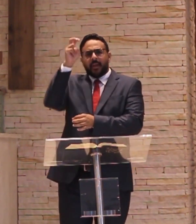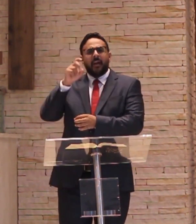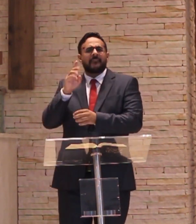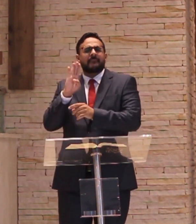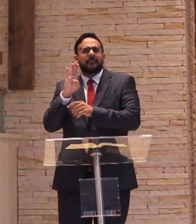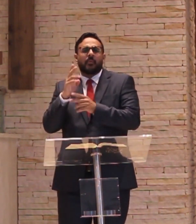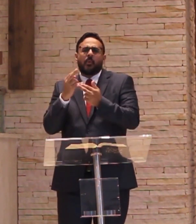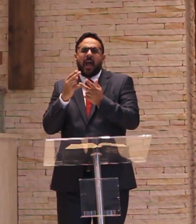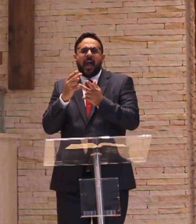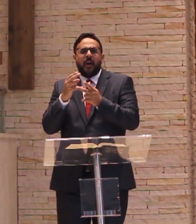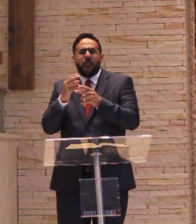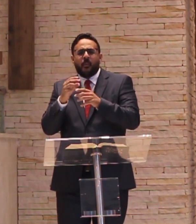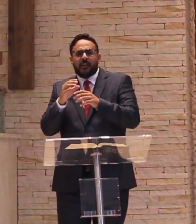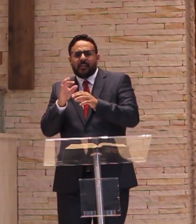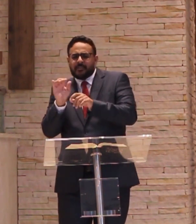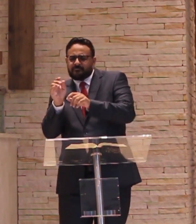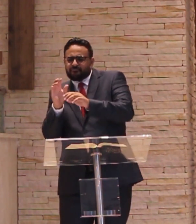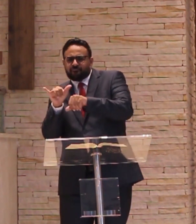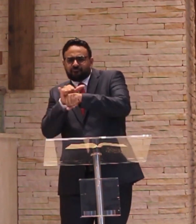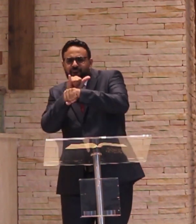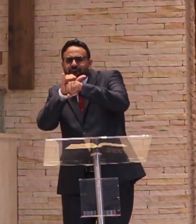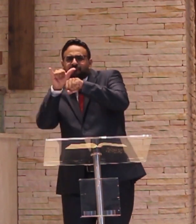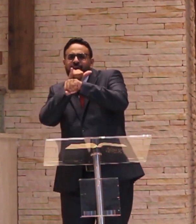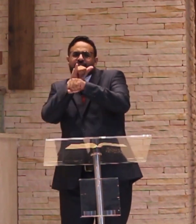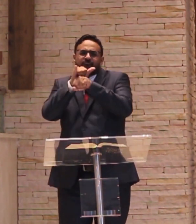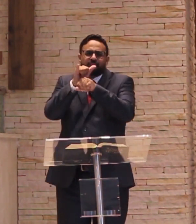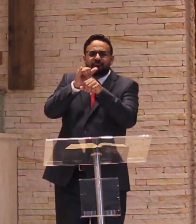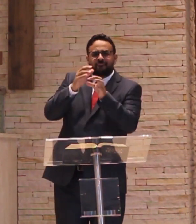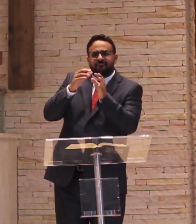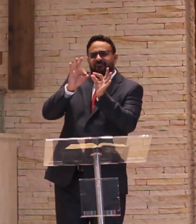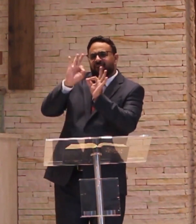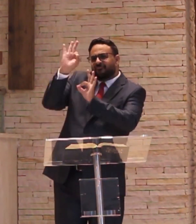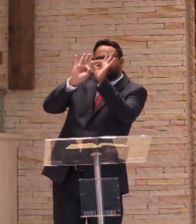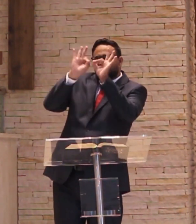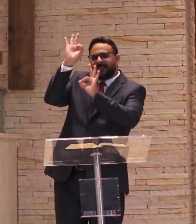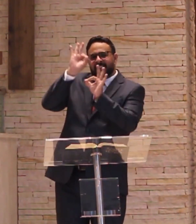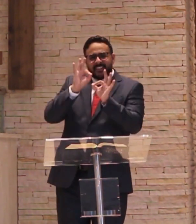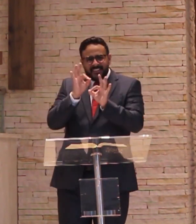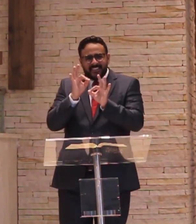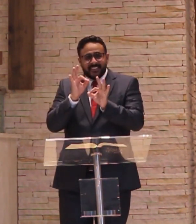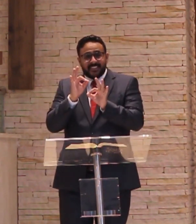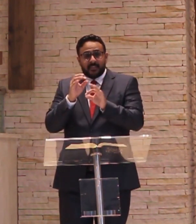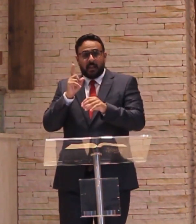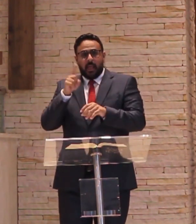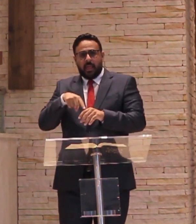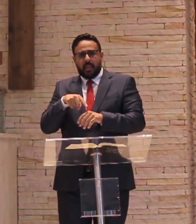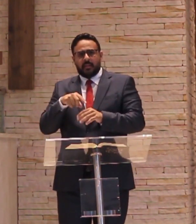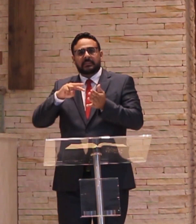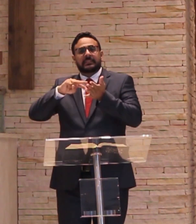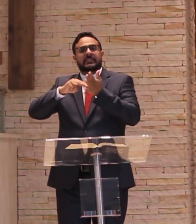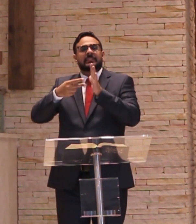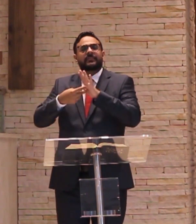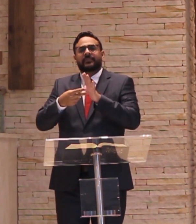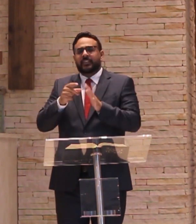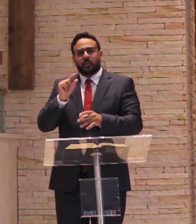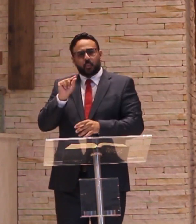Deus, Deus o orientou que fizesse uma haste e nessa haste colocasse uma serpente de